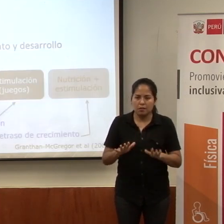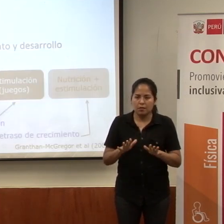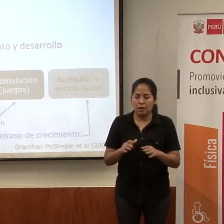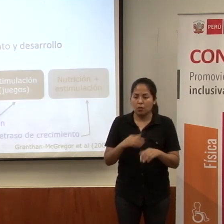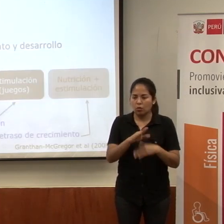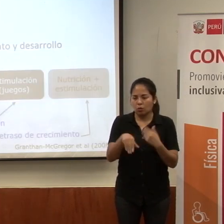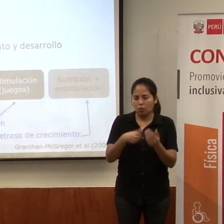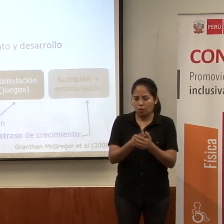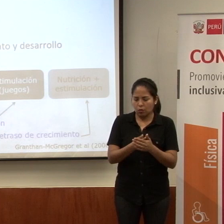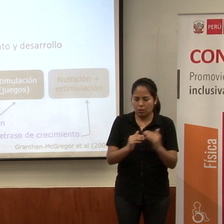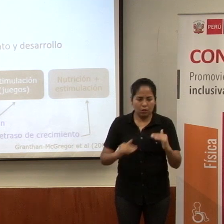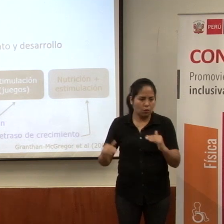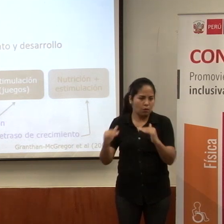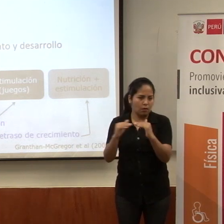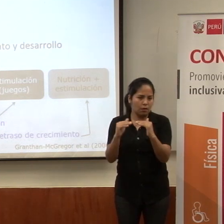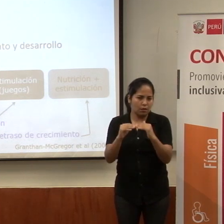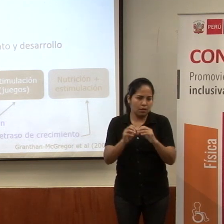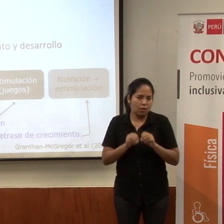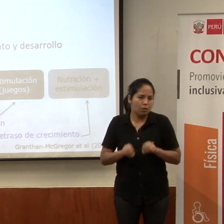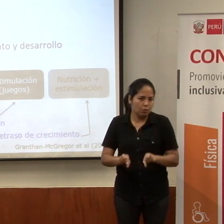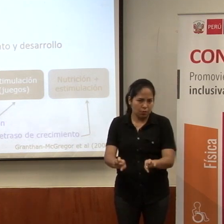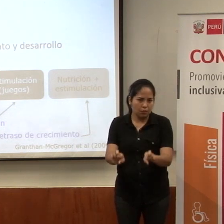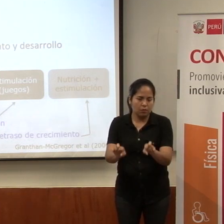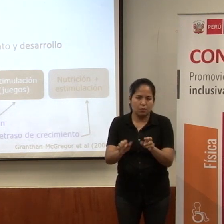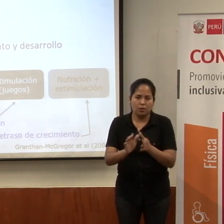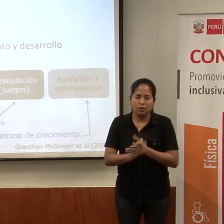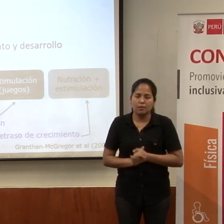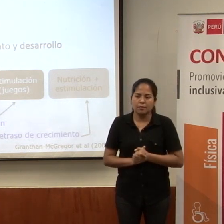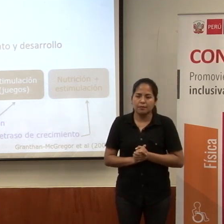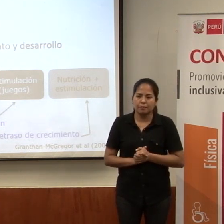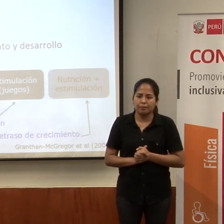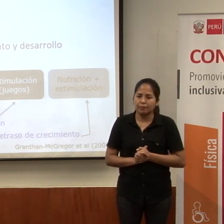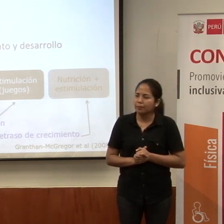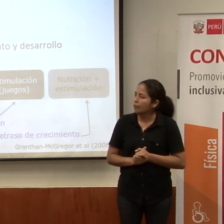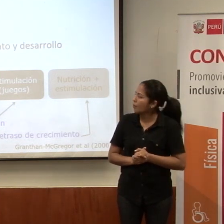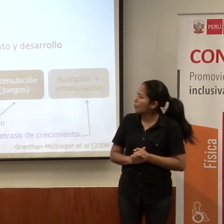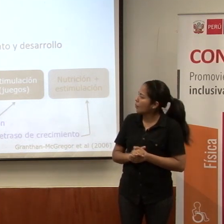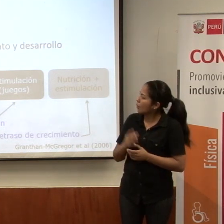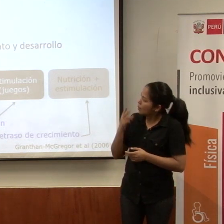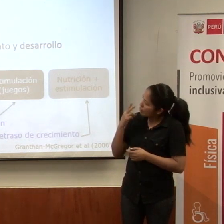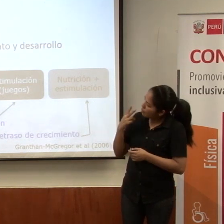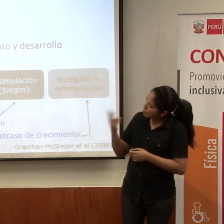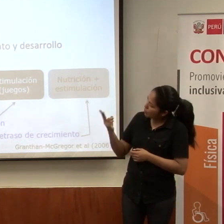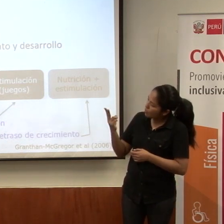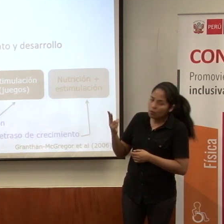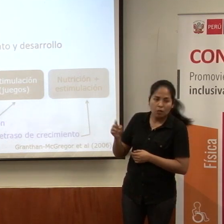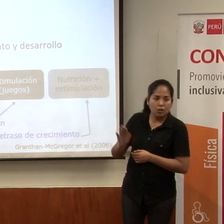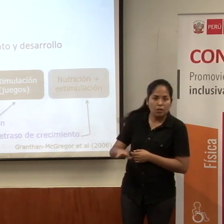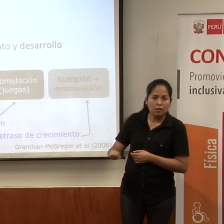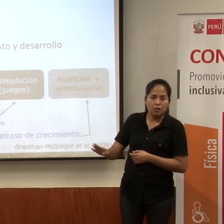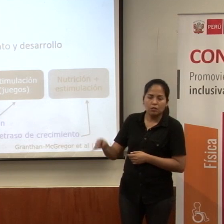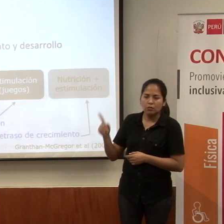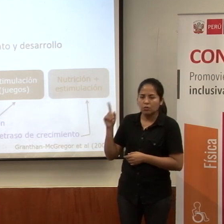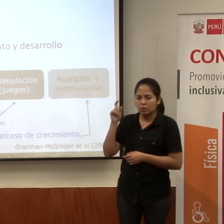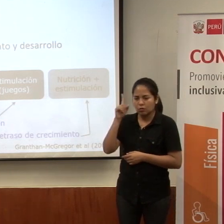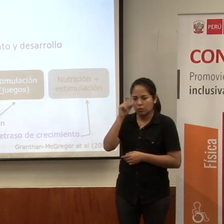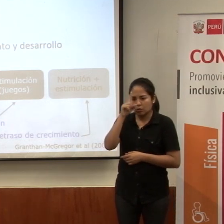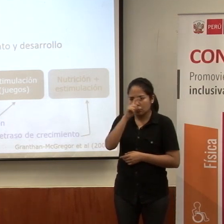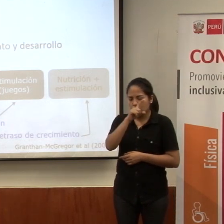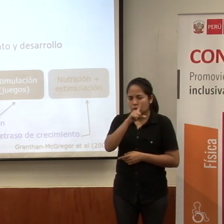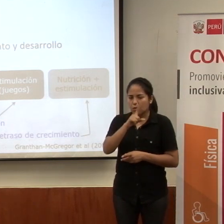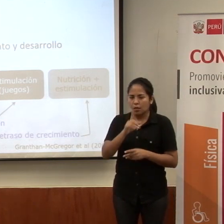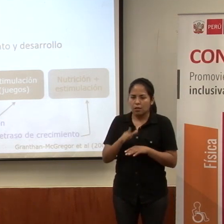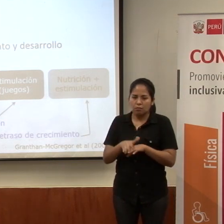mismas oportunidades, ¿no es cierto? Es un estudio muy interesante en el cual se vio niños con severos retardos en el